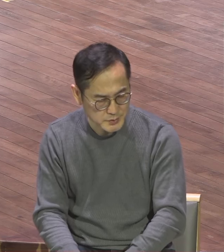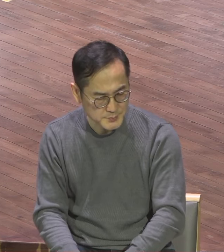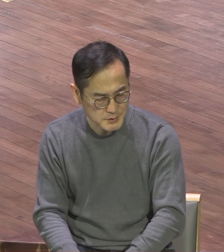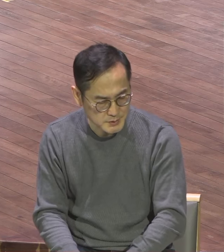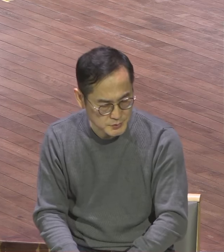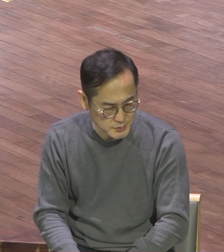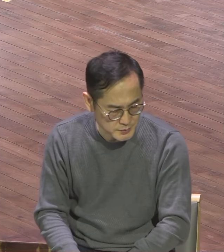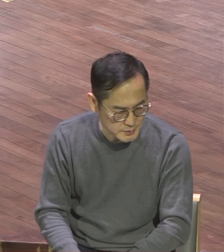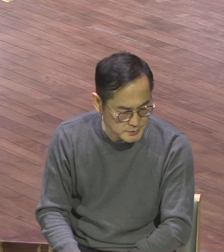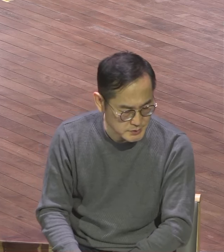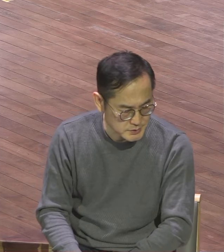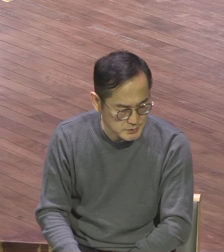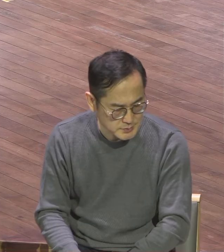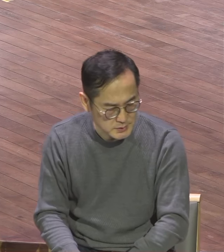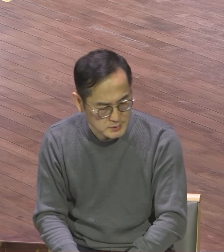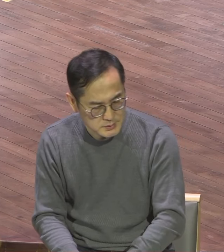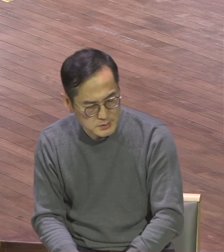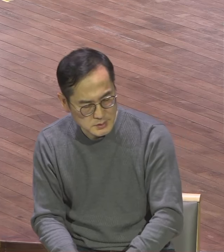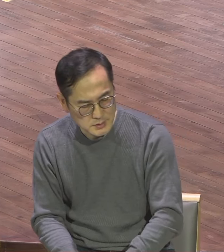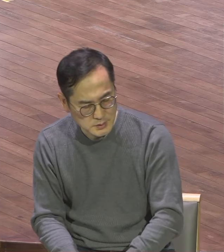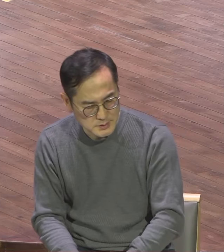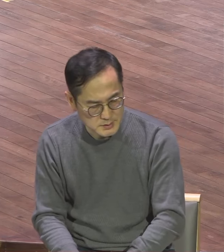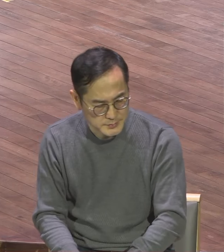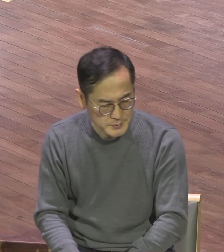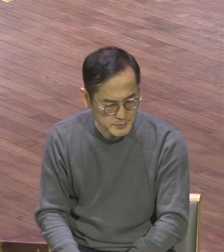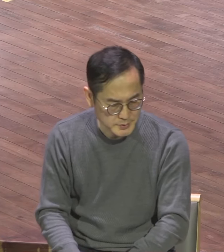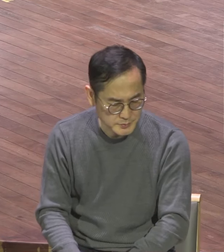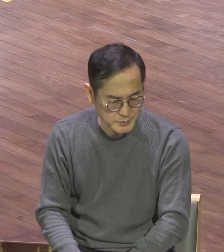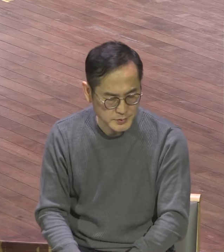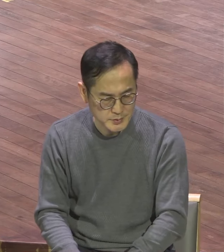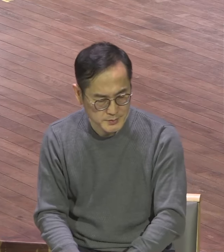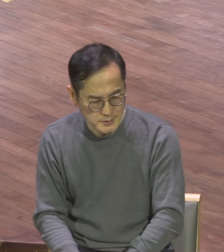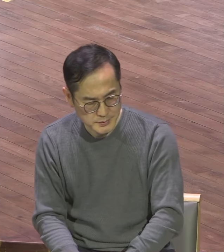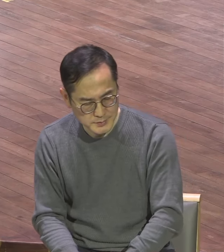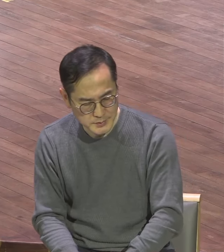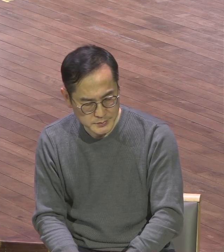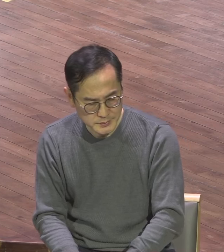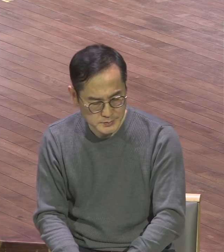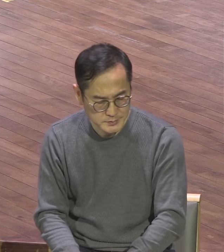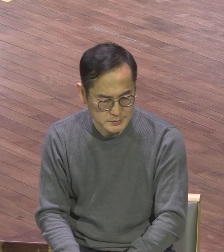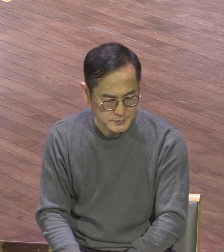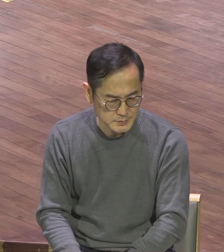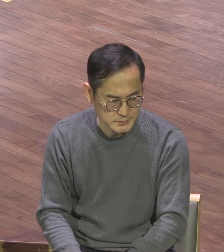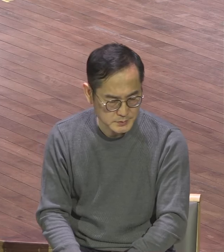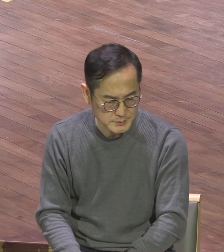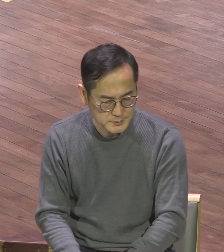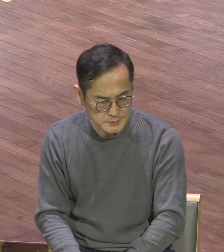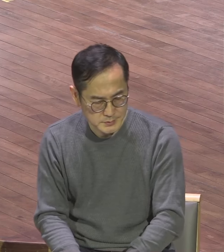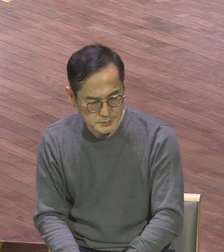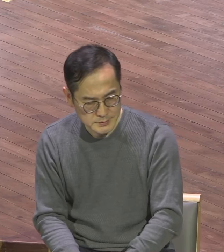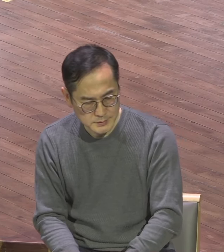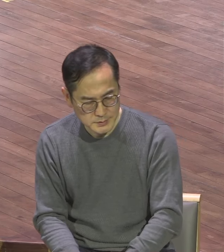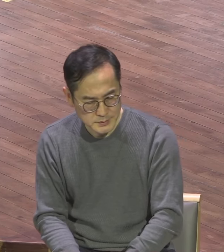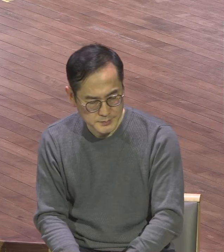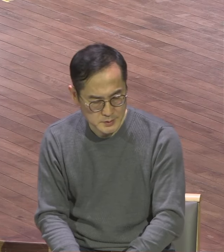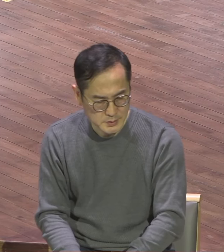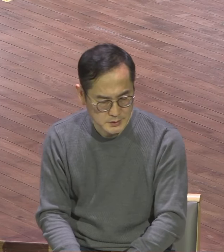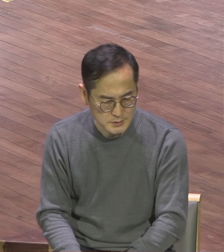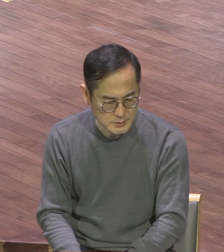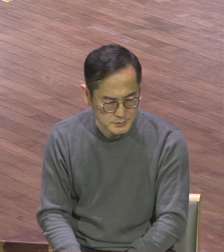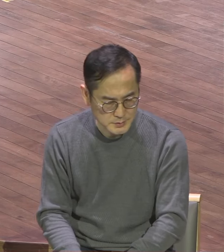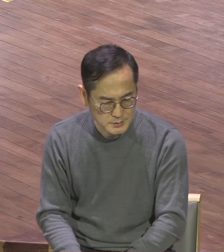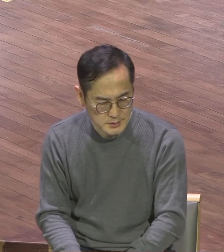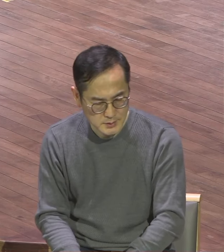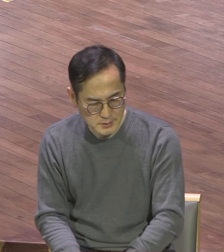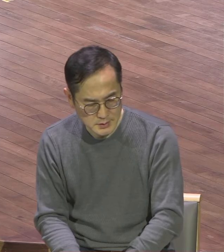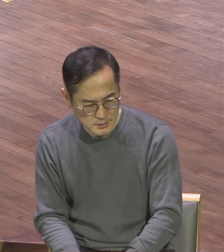초월적 감사 신앙이 우리 모든 성도들의 심령 속에 각인되어지게 하여 주옵소서. 그래서 장막탄